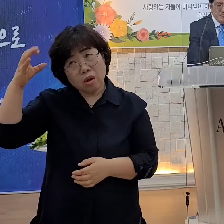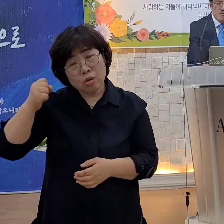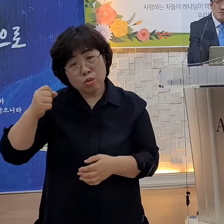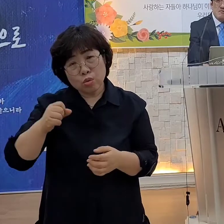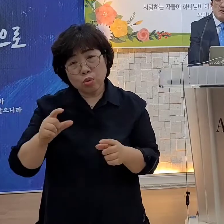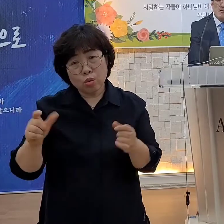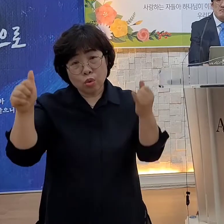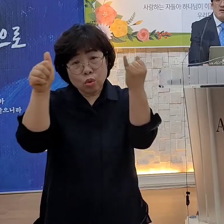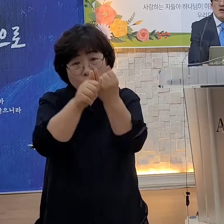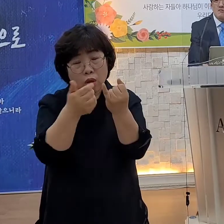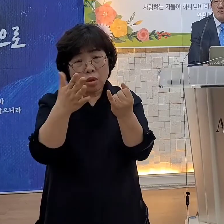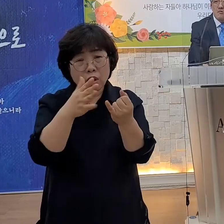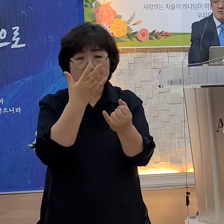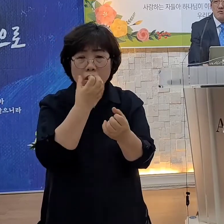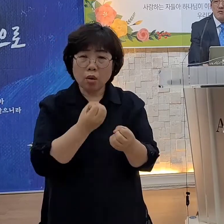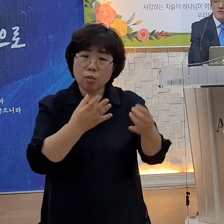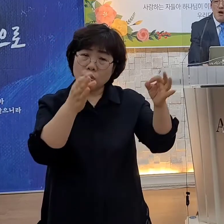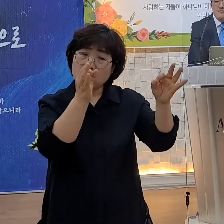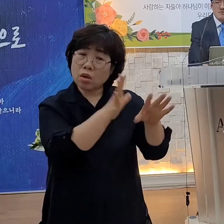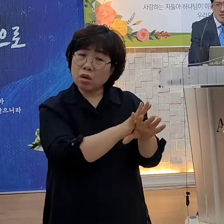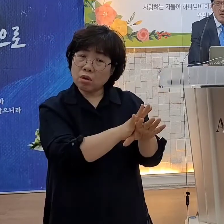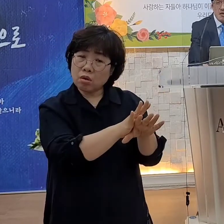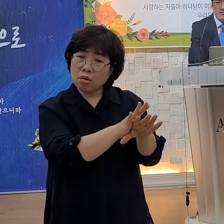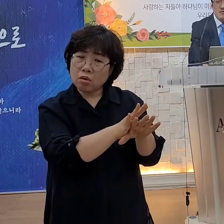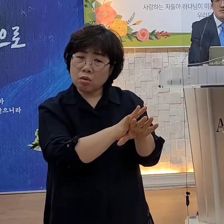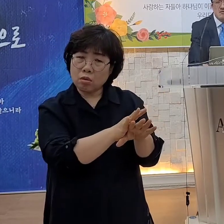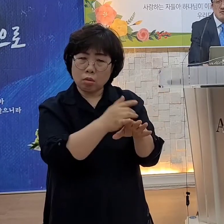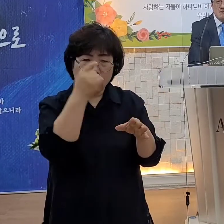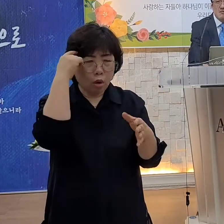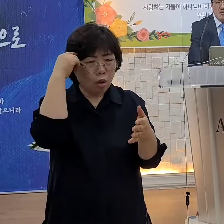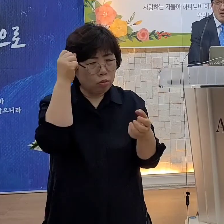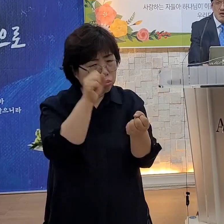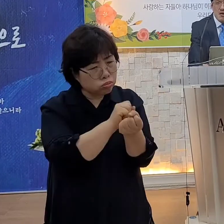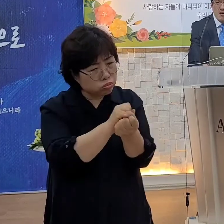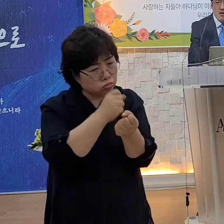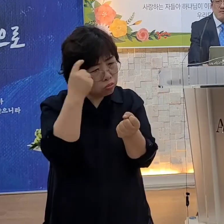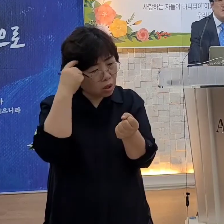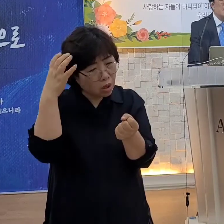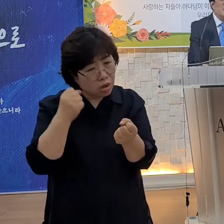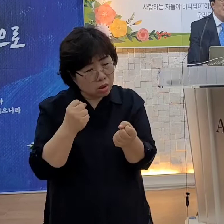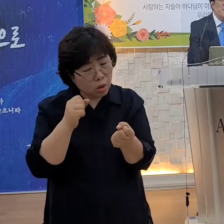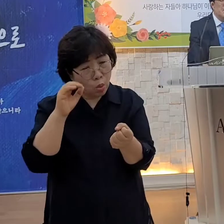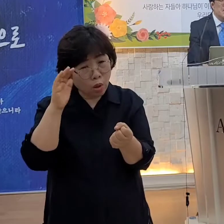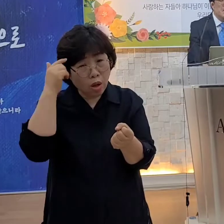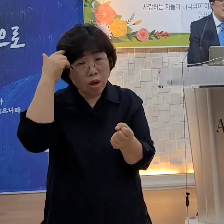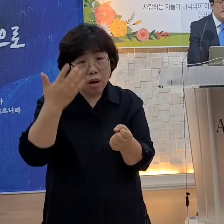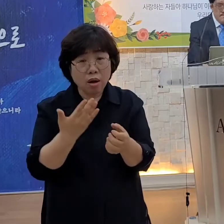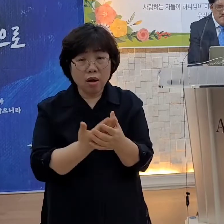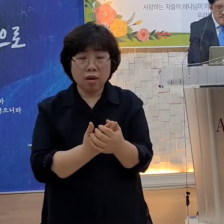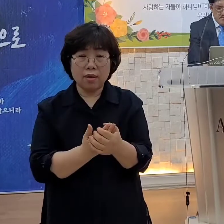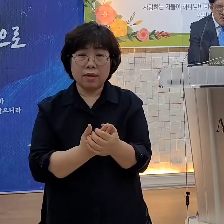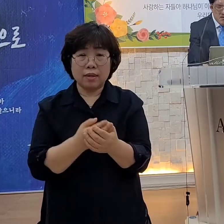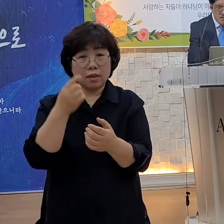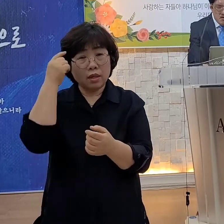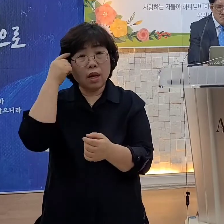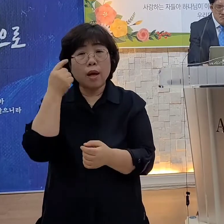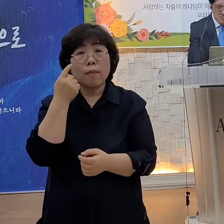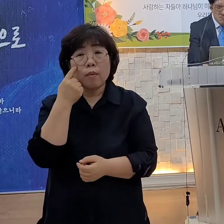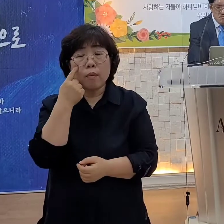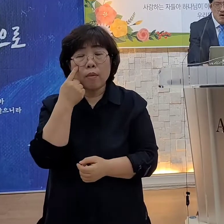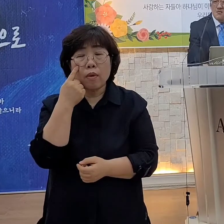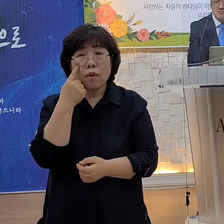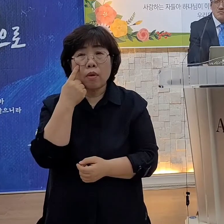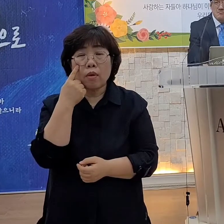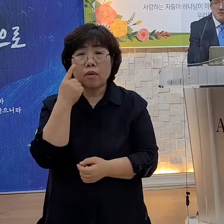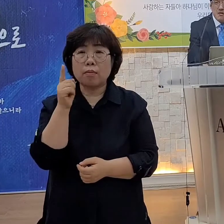했는데 이렇게 행복하지 않고 내가 미쳤지 이러고 있나? 라는 생각을 해봤을 때 자, 이 참